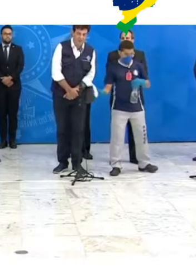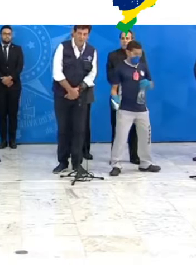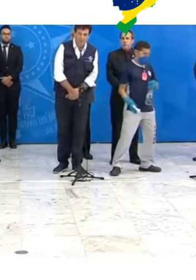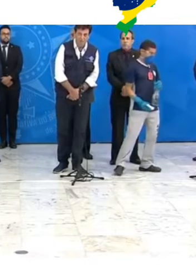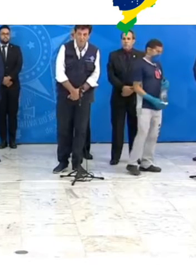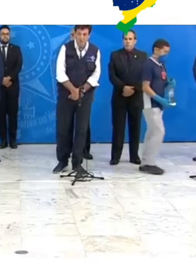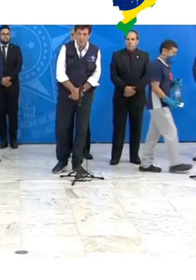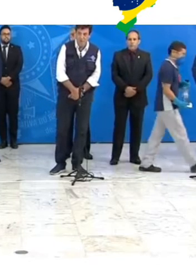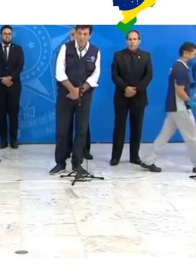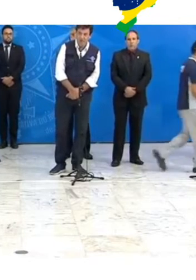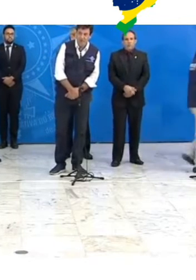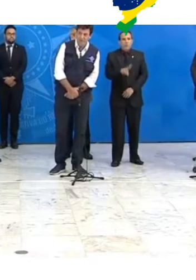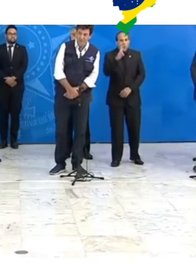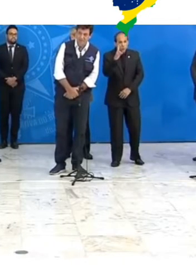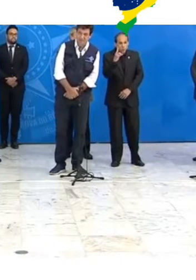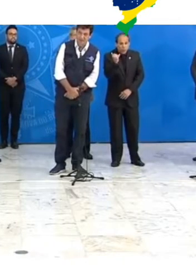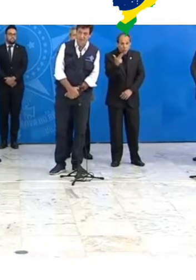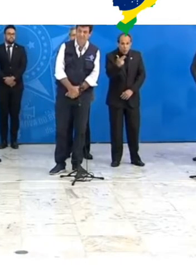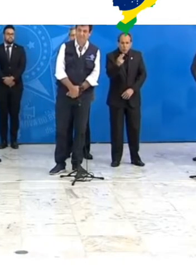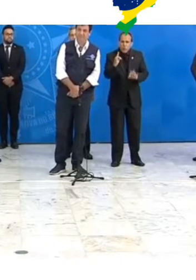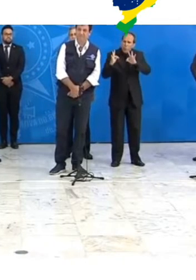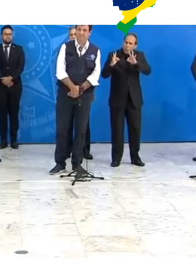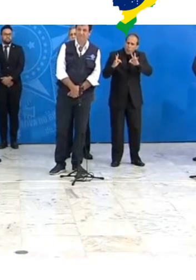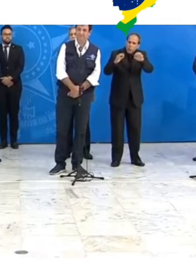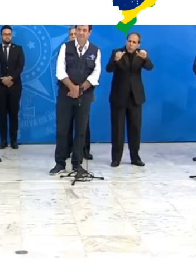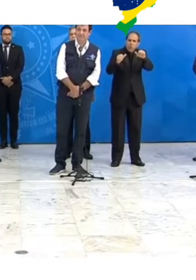Está vendo como todo mundo é essencial